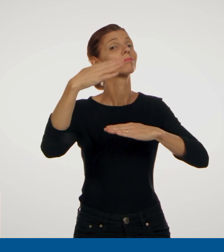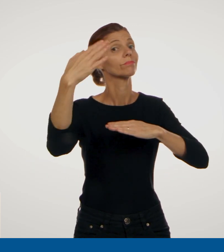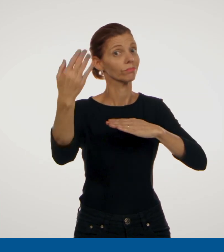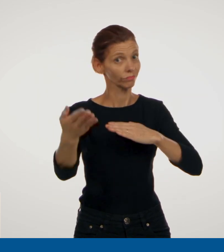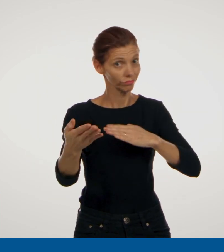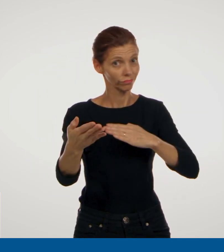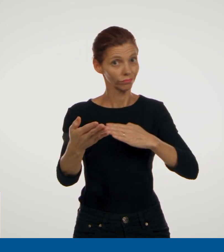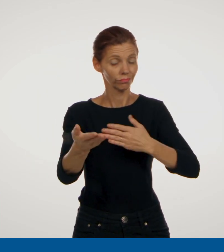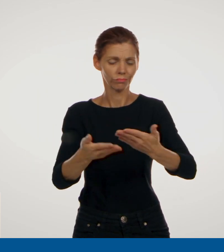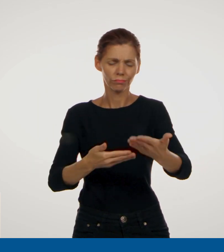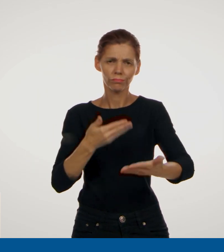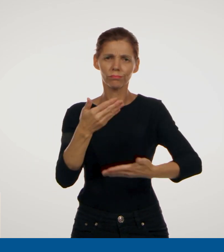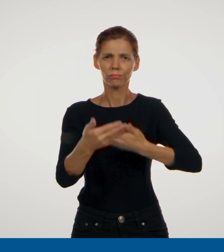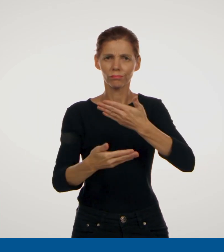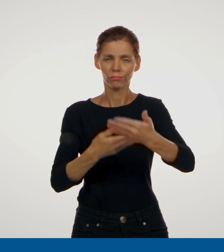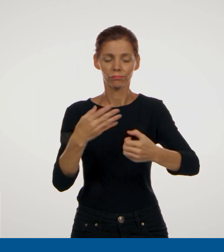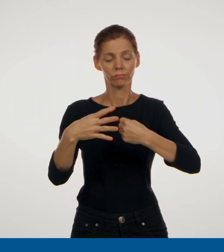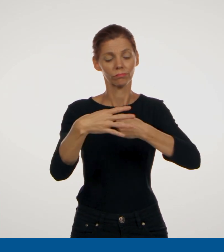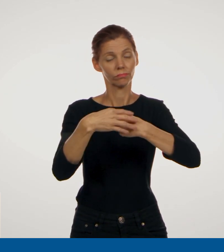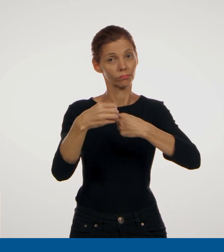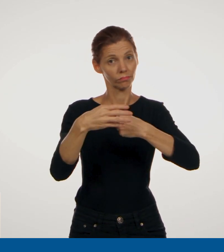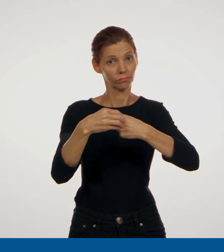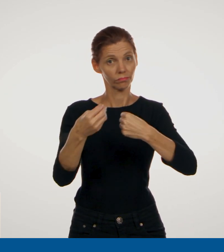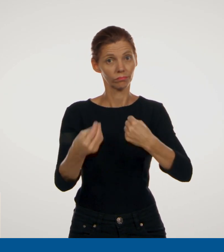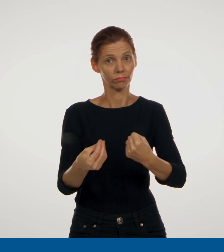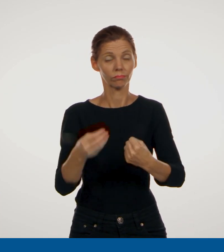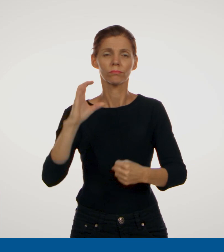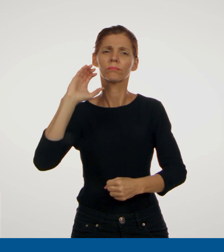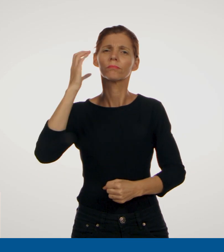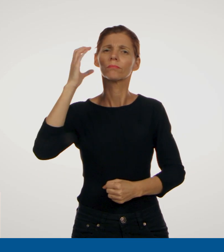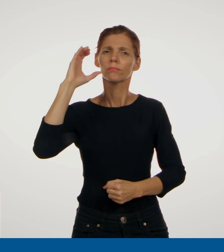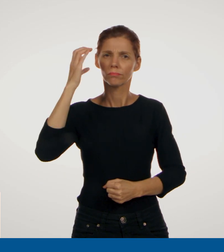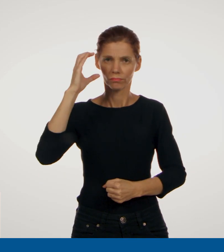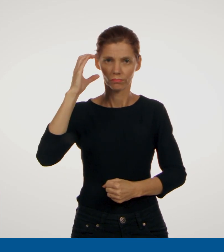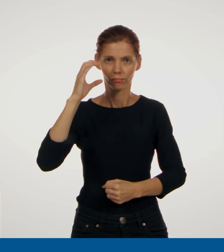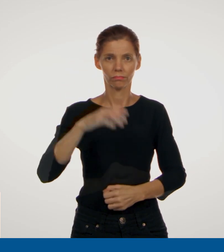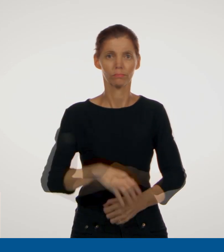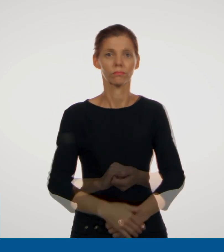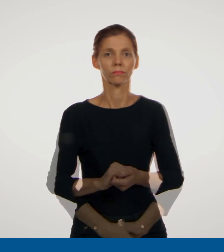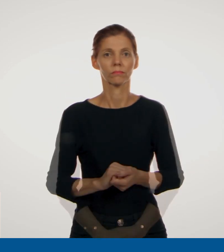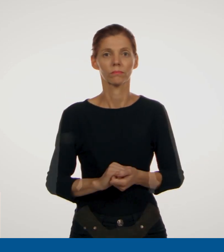disso, compartilhando assim o conhecimento científico.